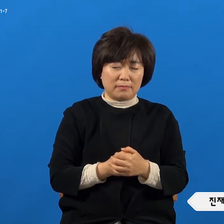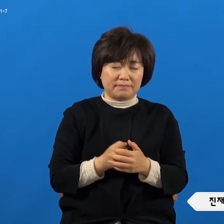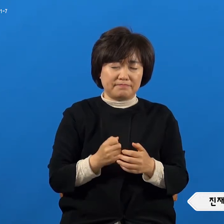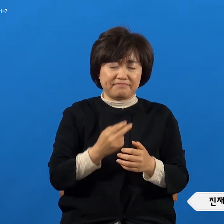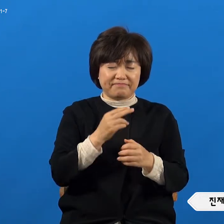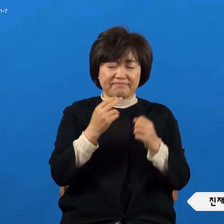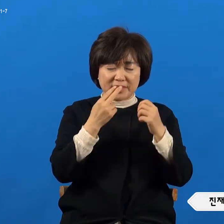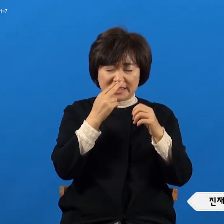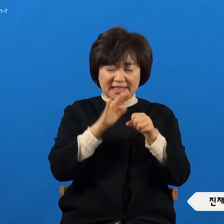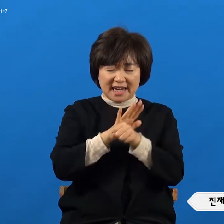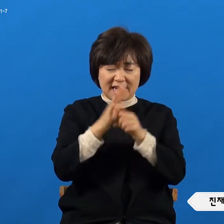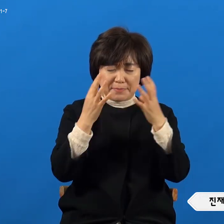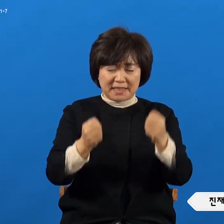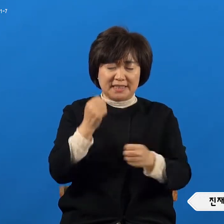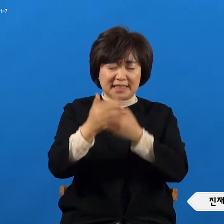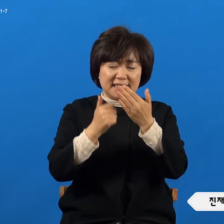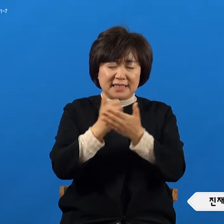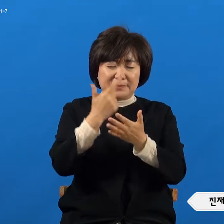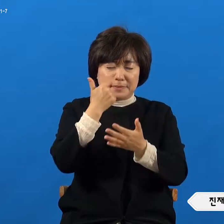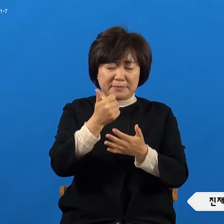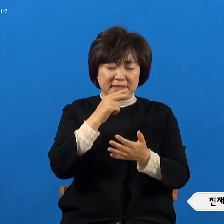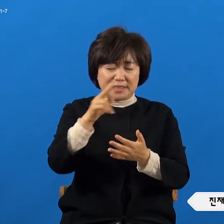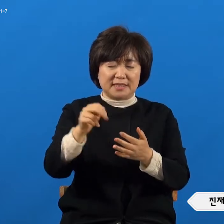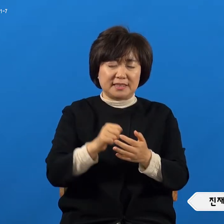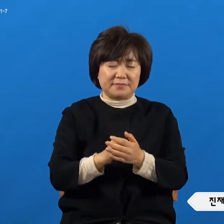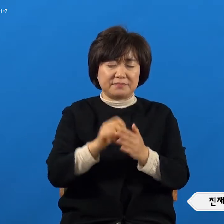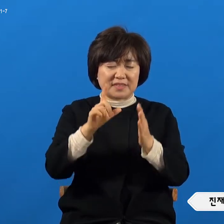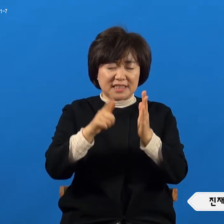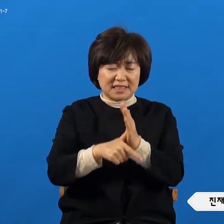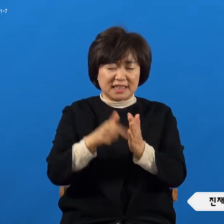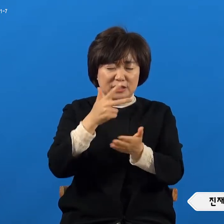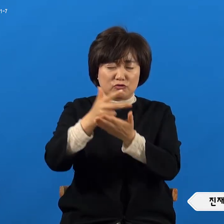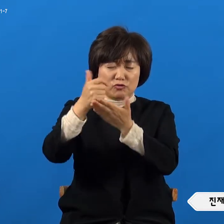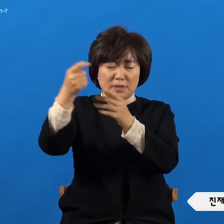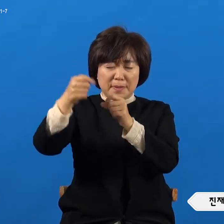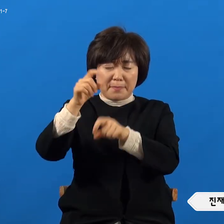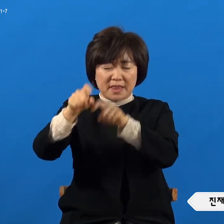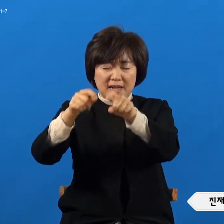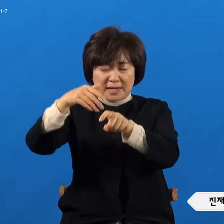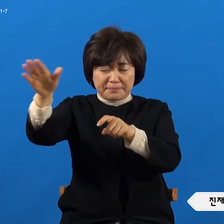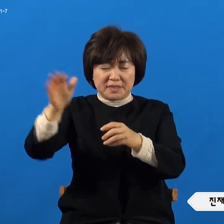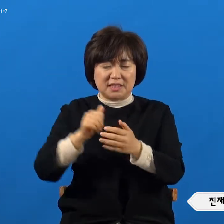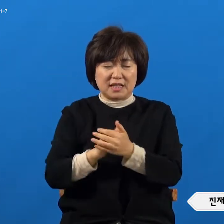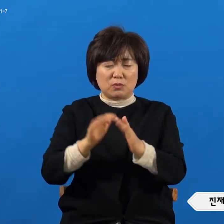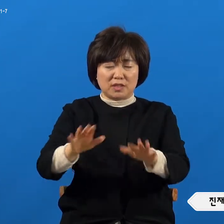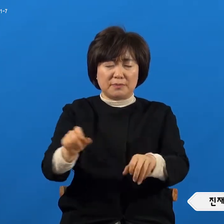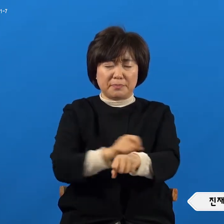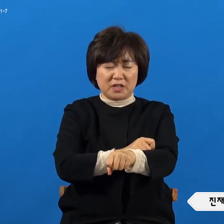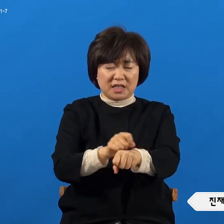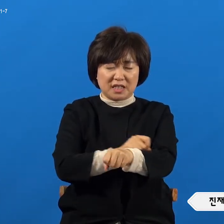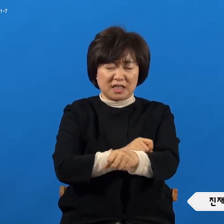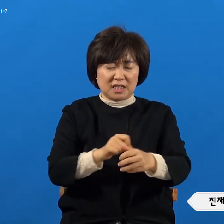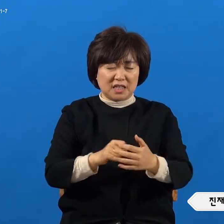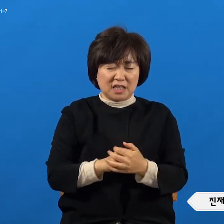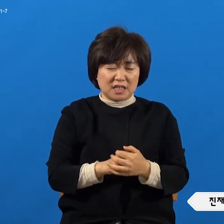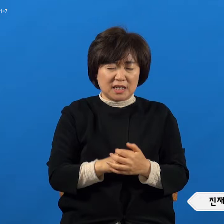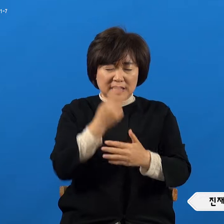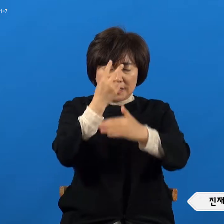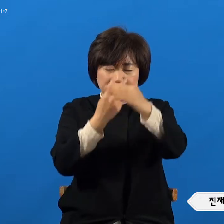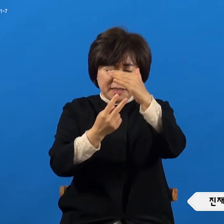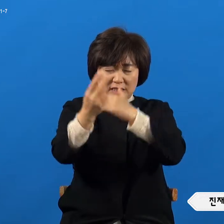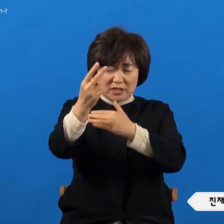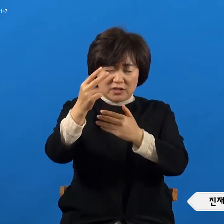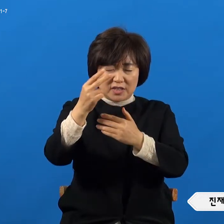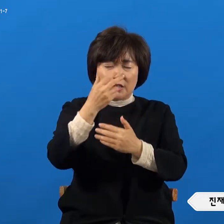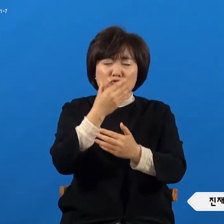사랑이 많으신 하나님 아버지, 이 시간 주님 앞에 나아갑니다. 오늘 특별히 비전의